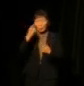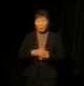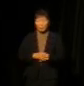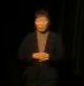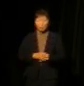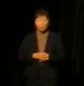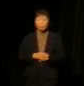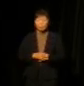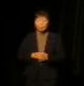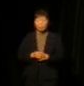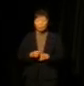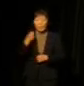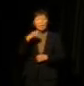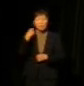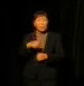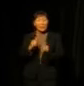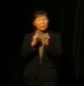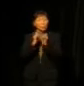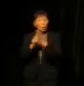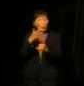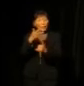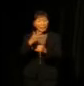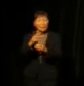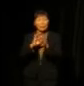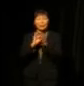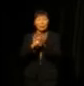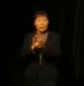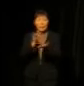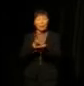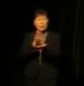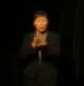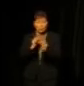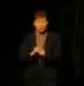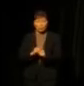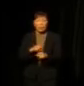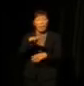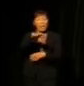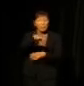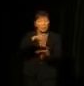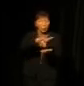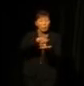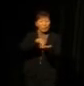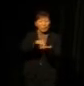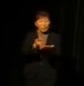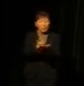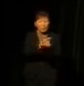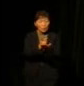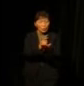ではまず南相馬市について話させていただきます。場所については地図をご覧ください。